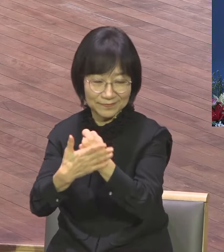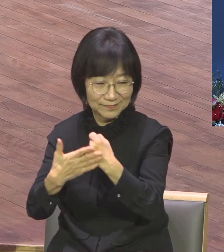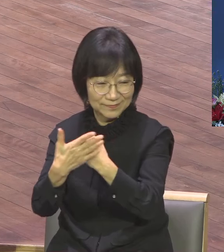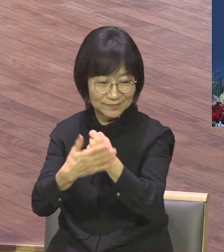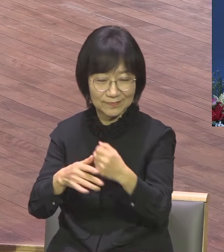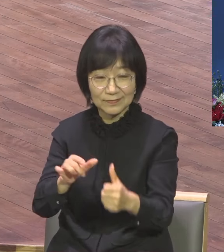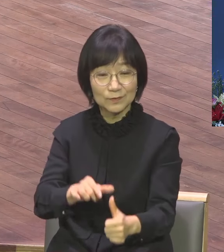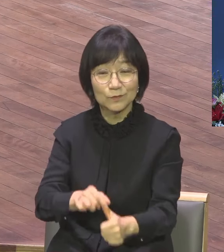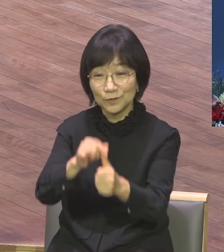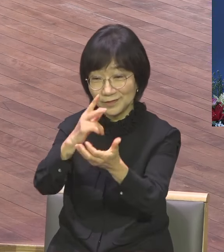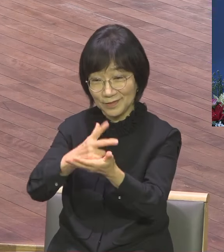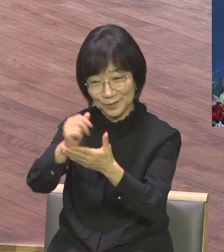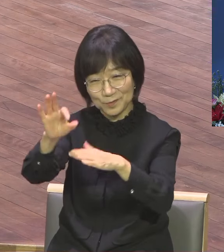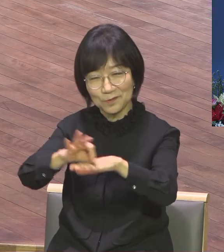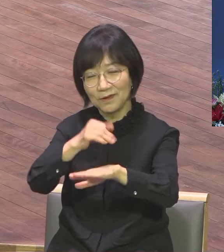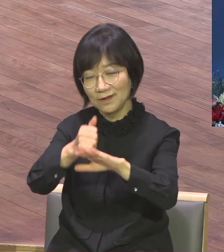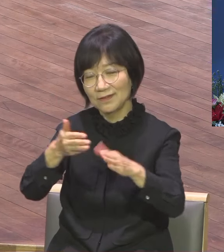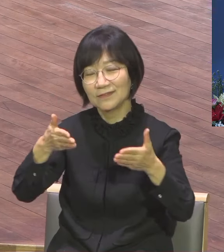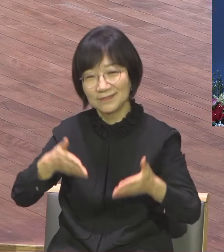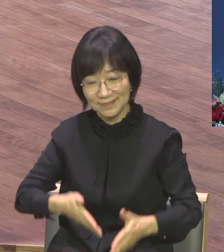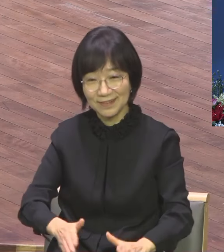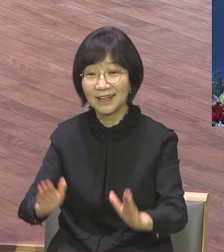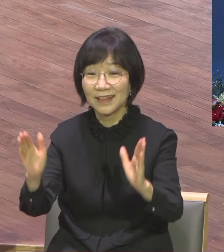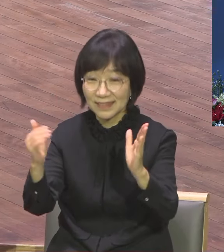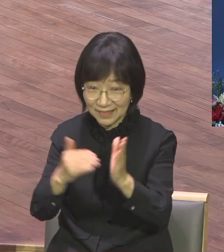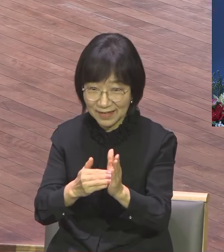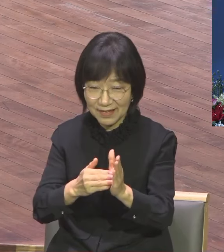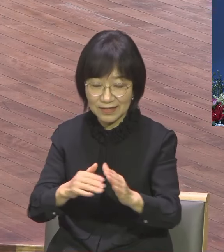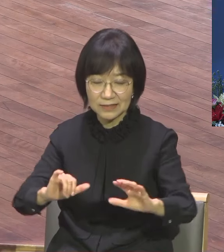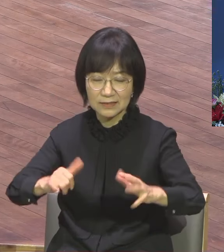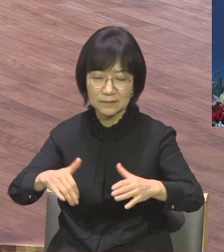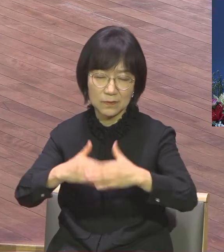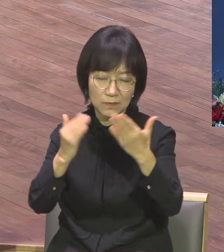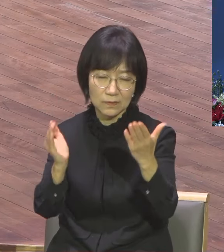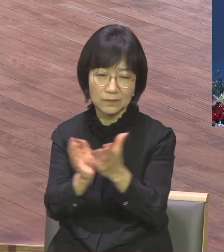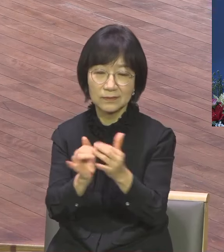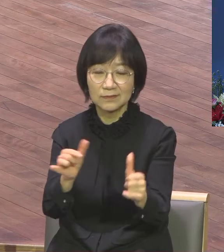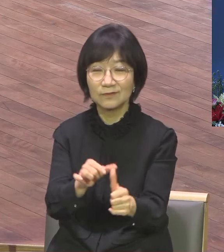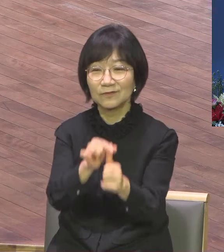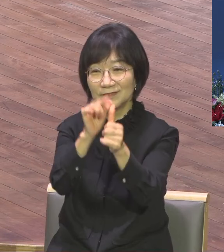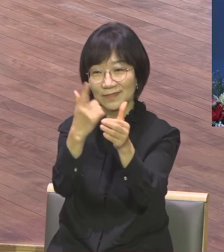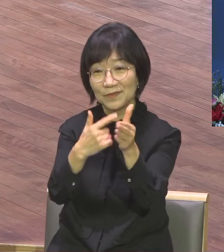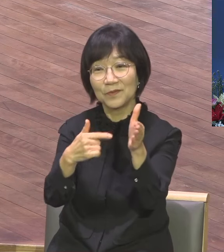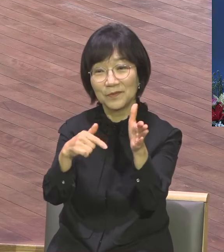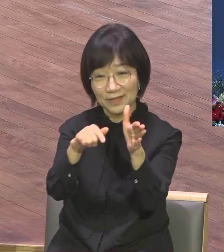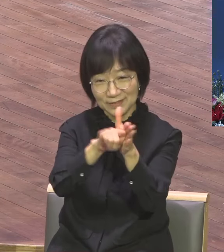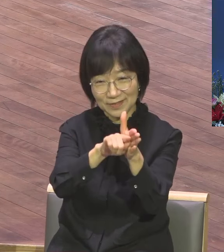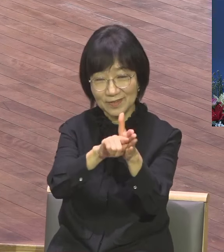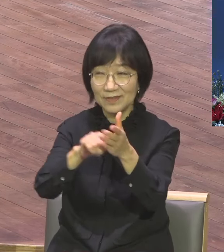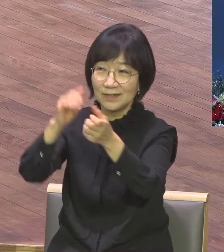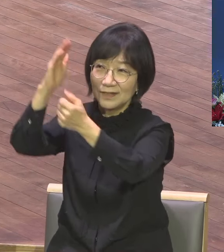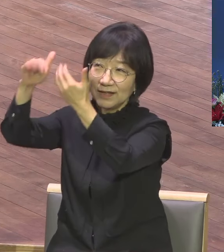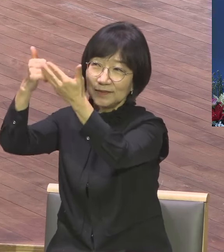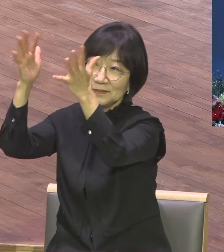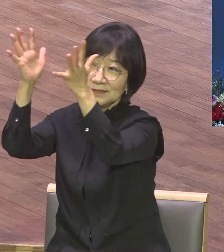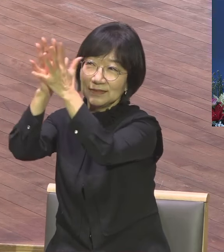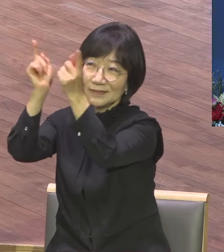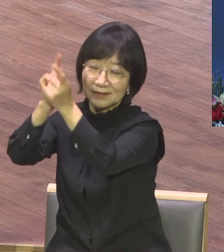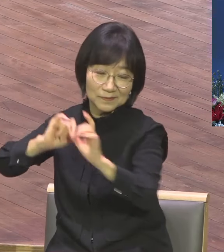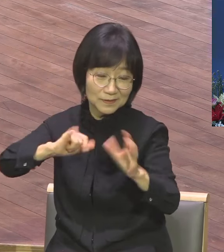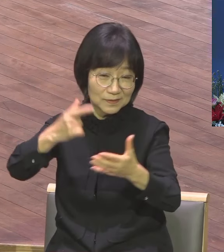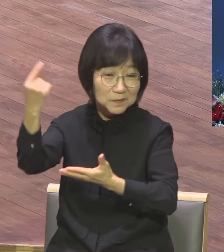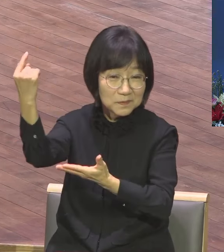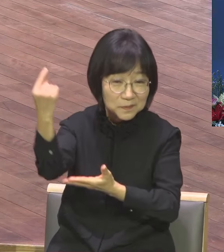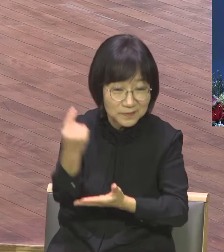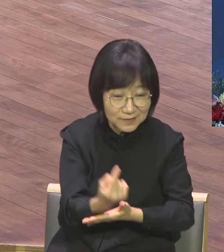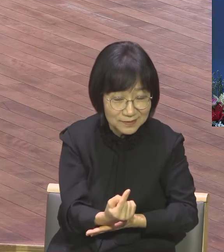구세 주 왕이 나셨네. 인류를 구원하기 위하여 하나님이 인간에서 오셔서 우리를